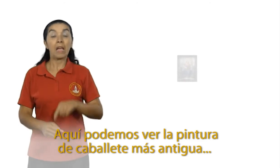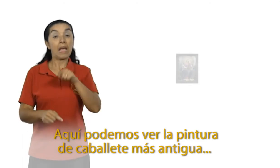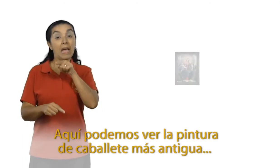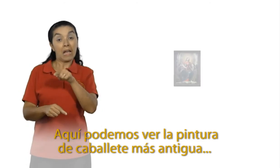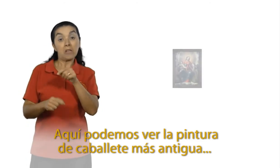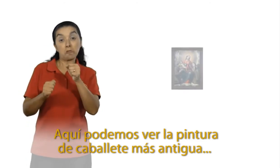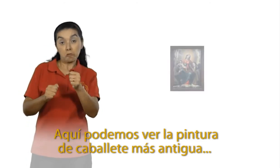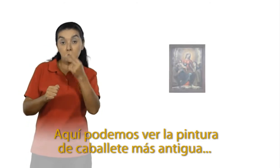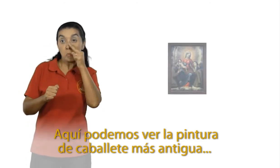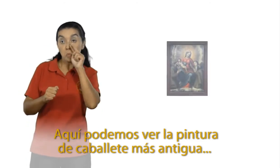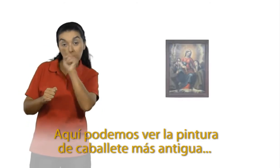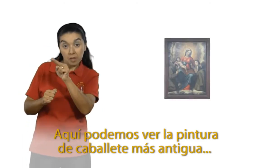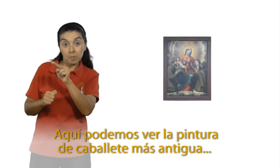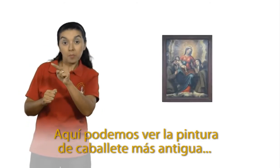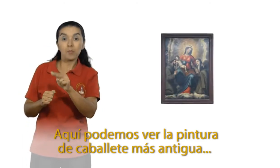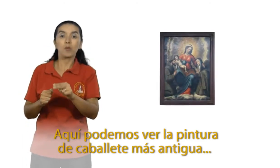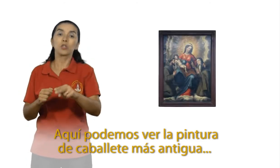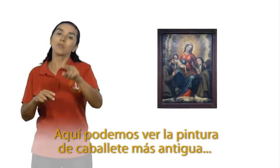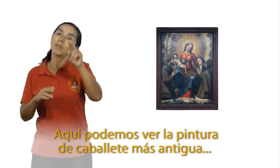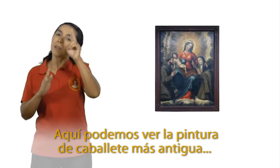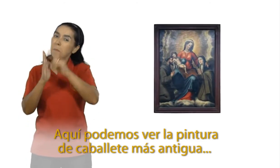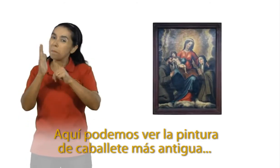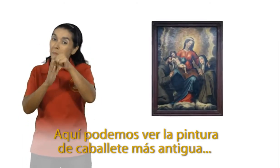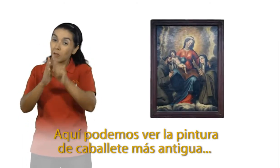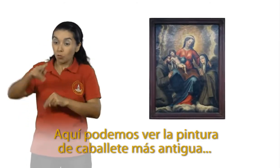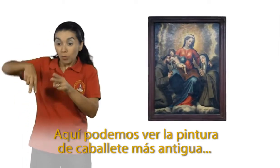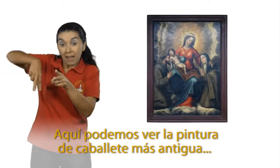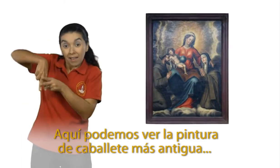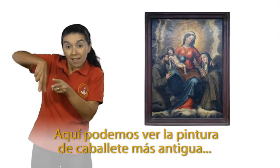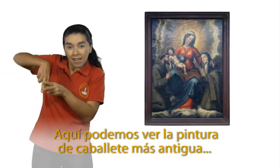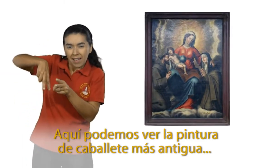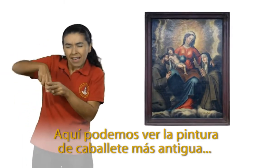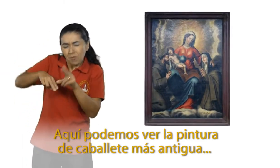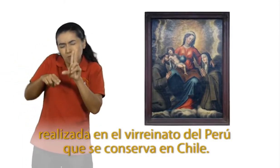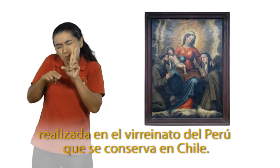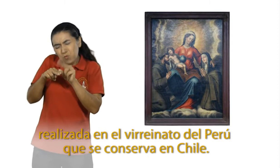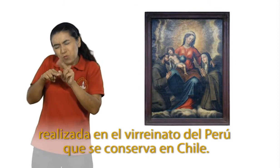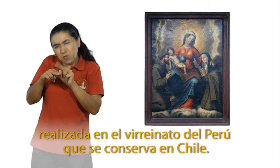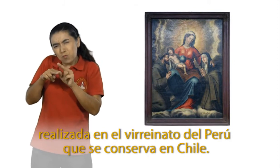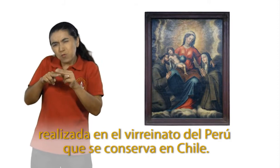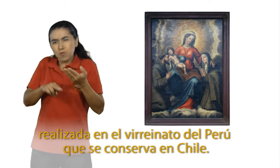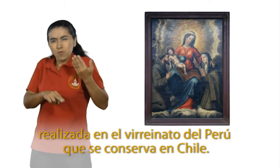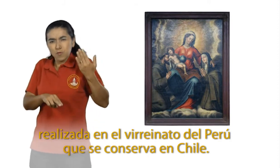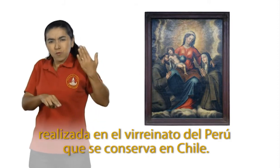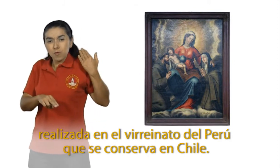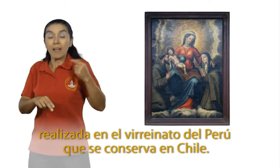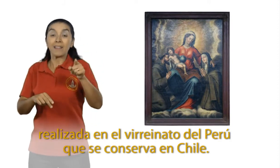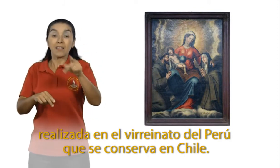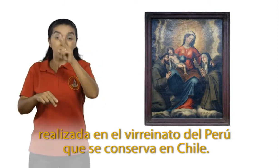Aquí podemos ver la pintura de caballete más antigua realizada en el Virreinato del Perú